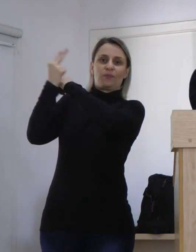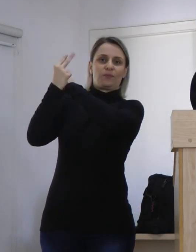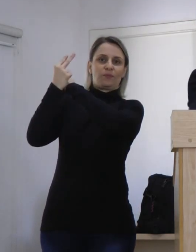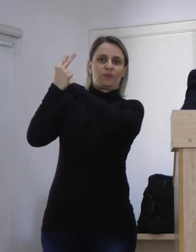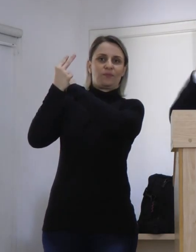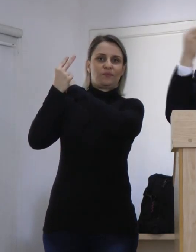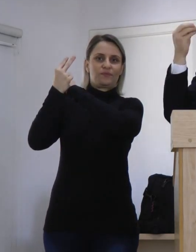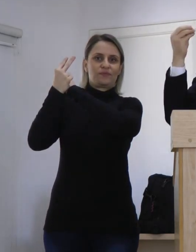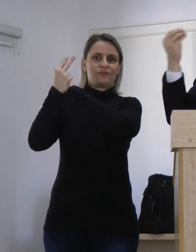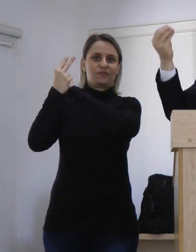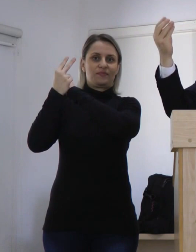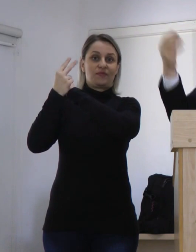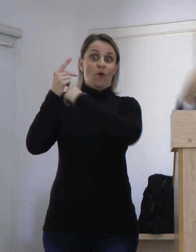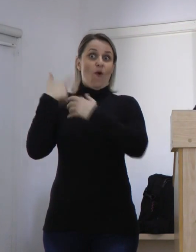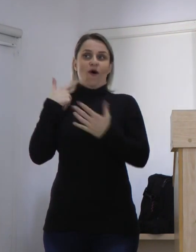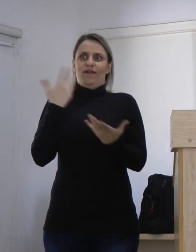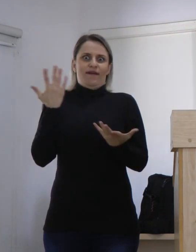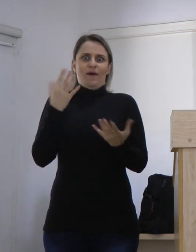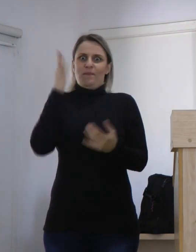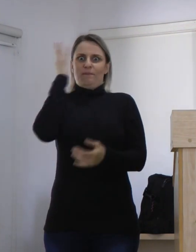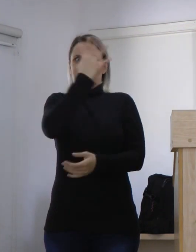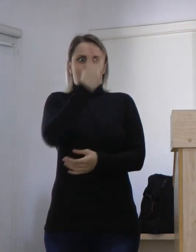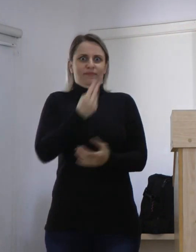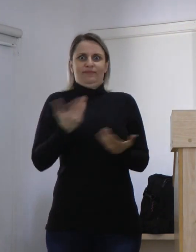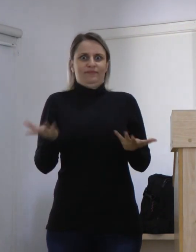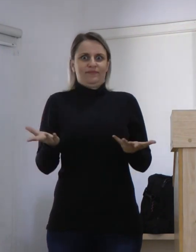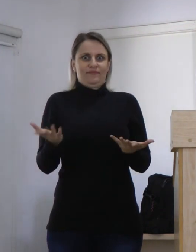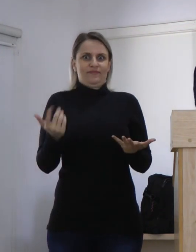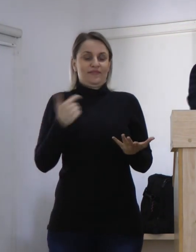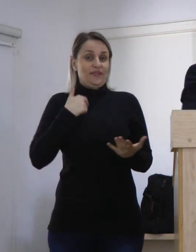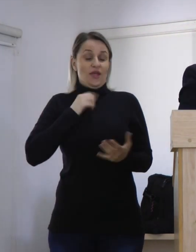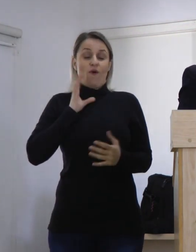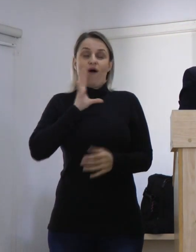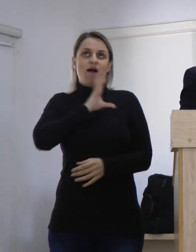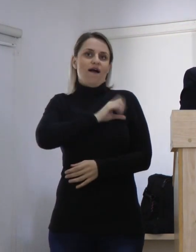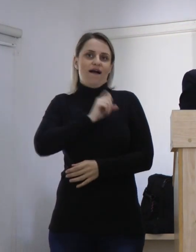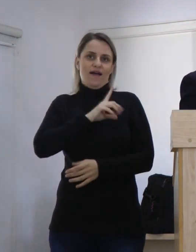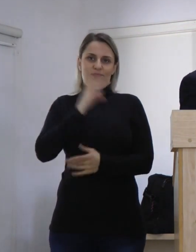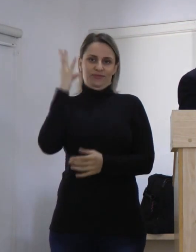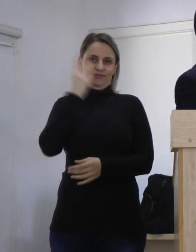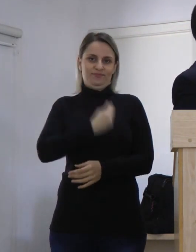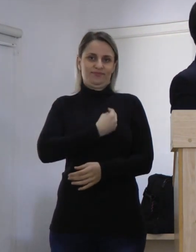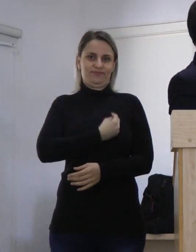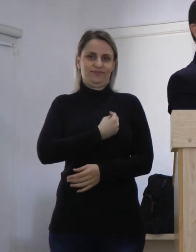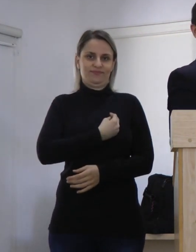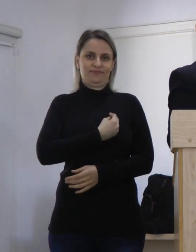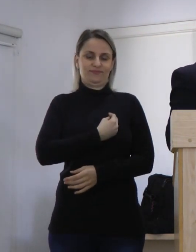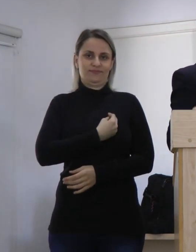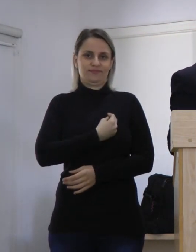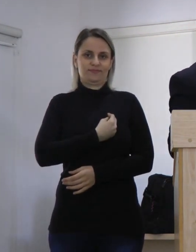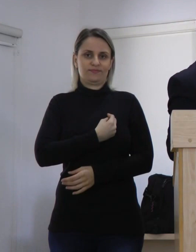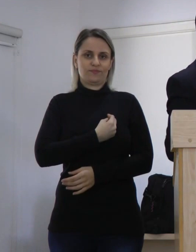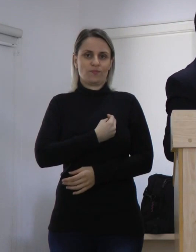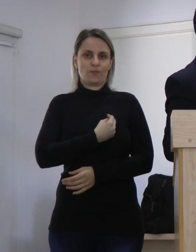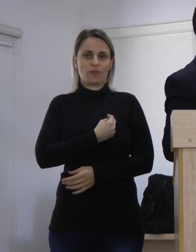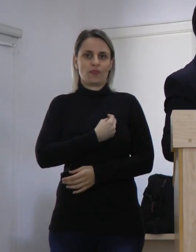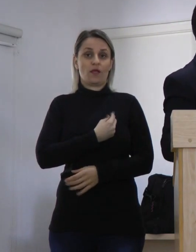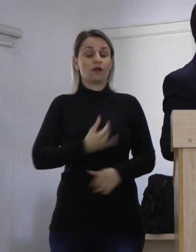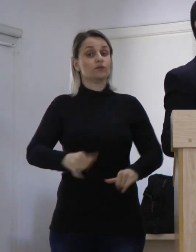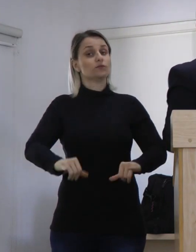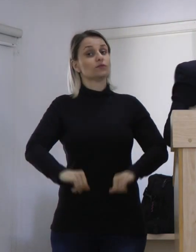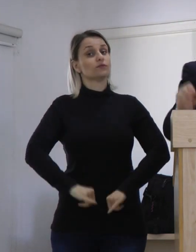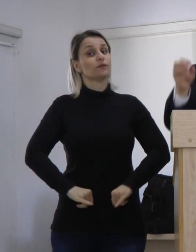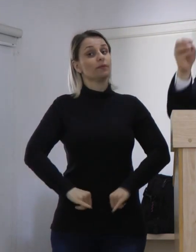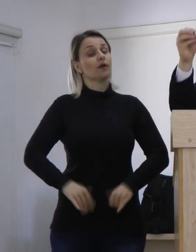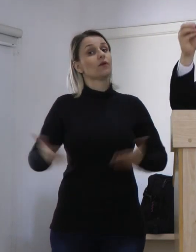Que maravilha, que doutrina fantástica. Eu adoro a doutrina espírita. A dor agora é uma mestra amiga.